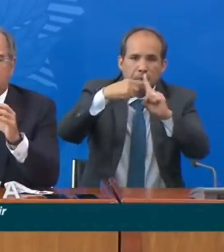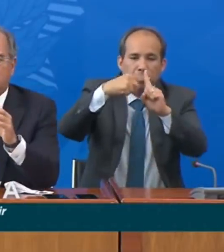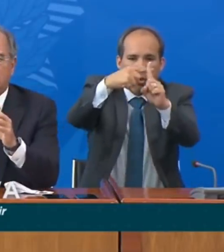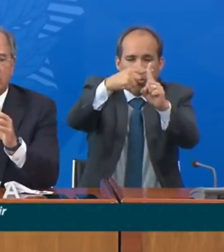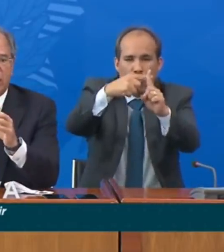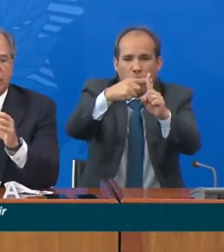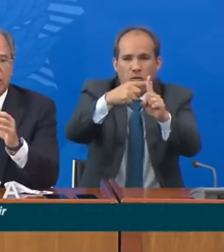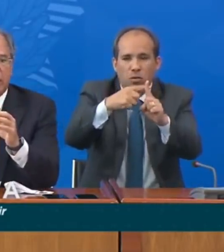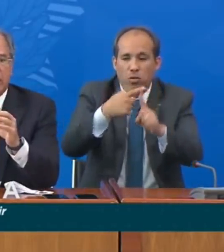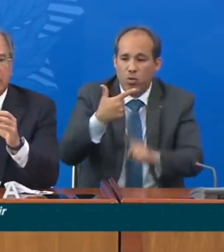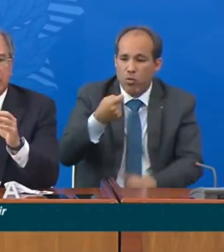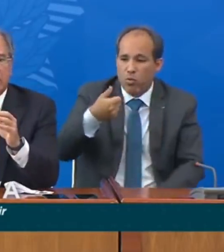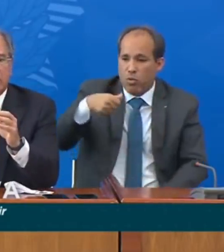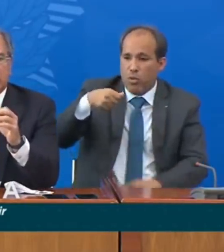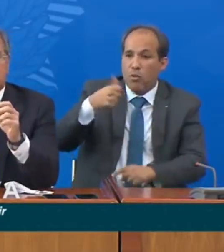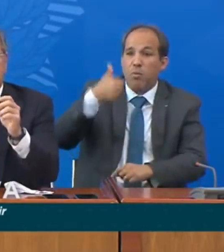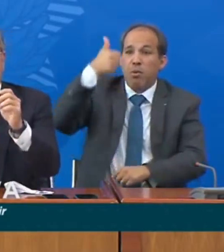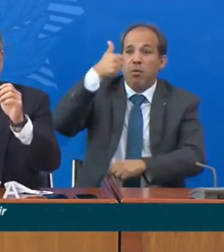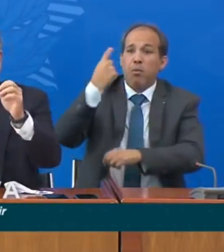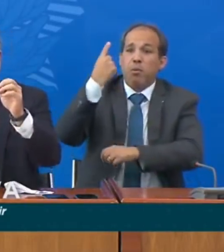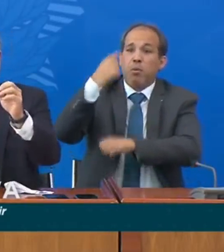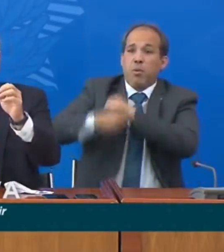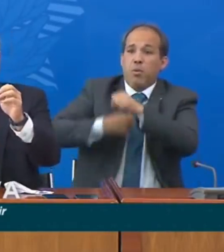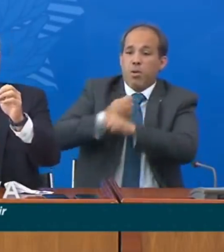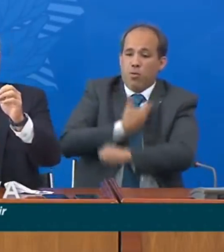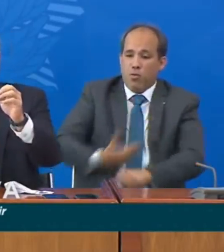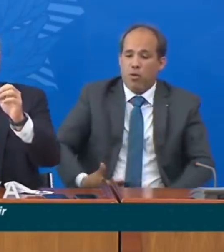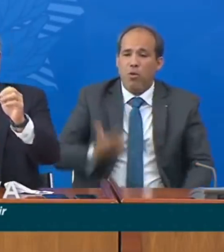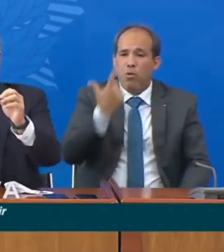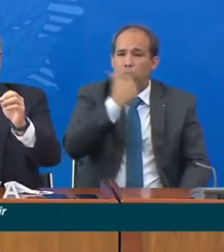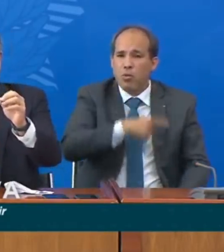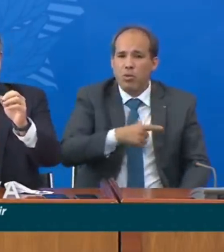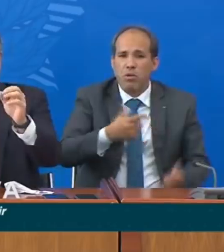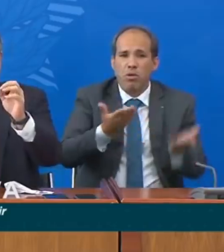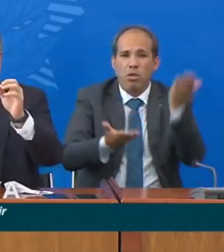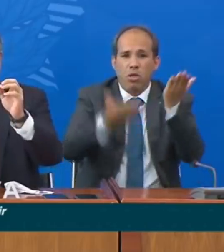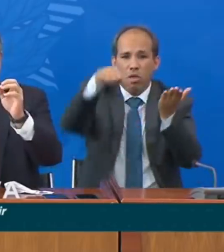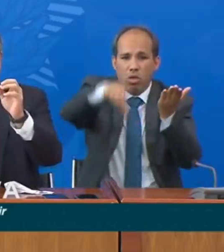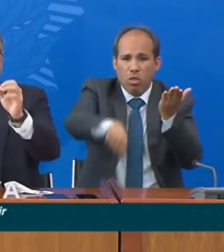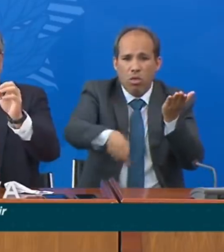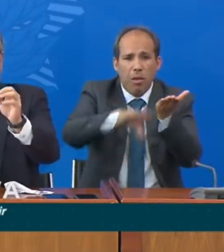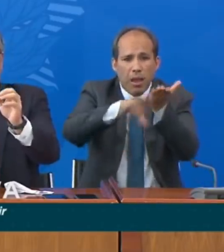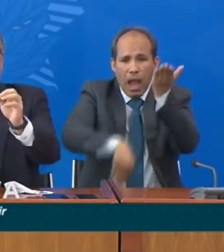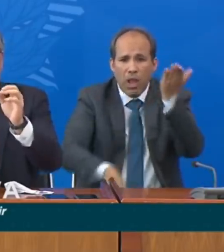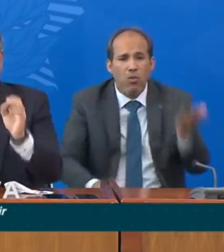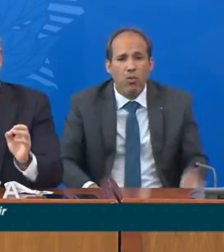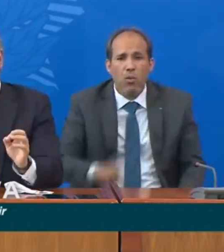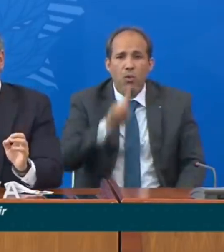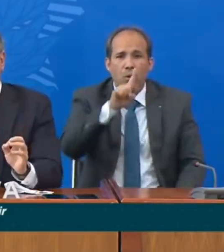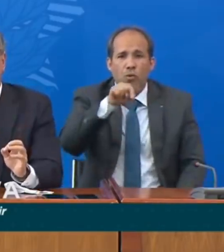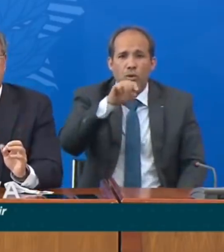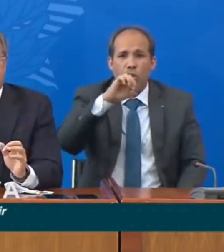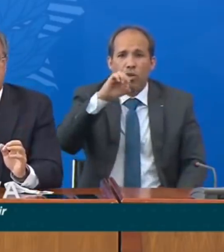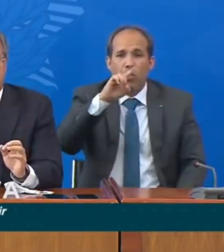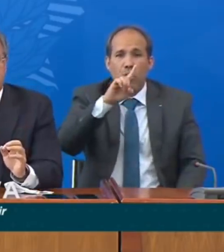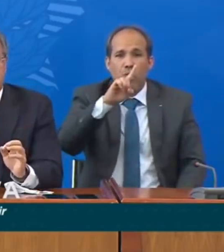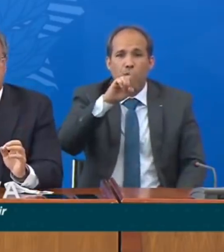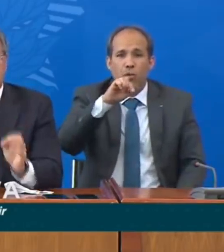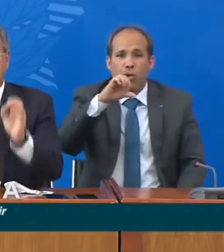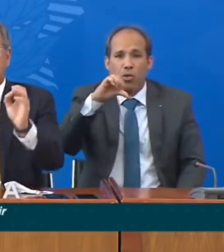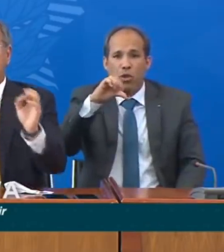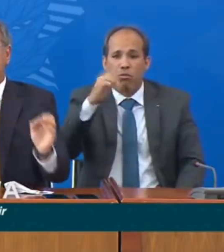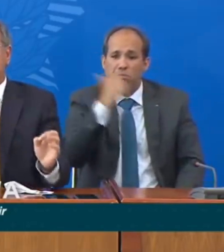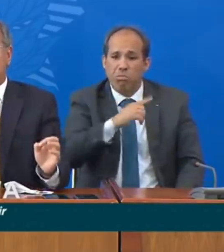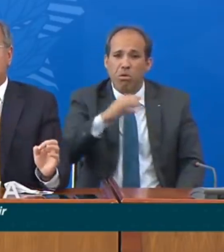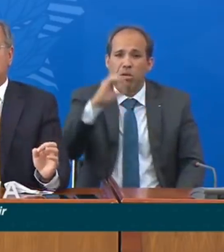governo, 2019, nós reduzimos o déficit primário de 1,9% para 0,9%.